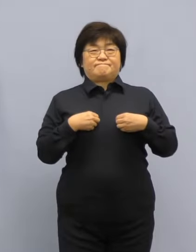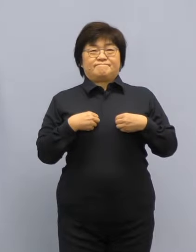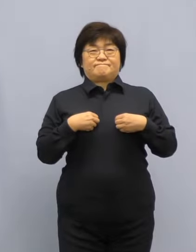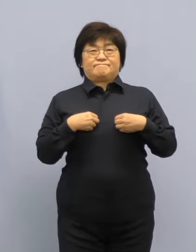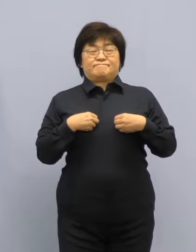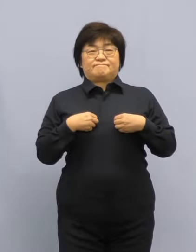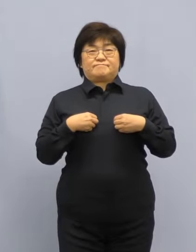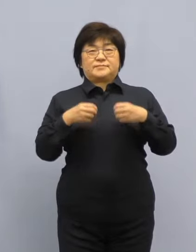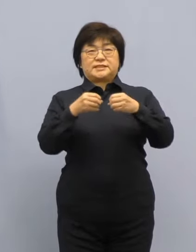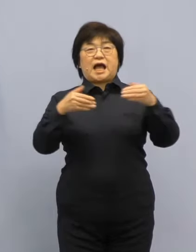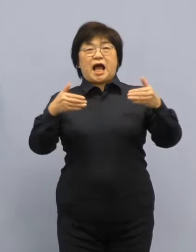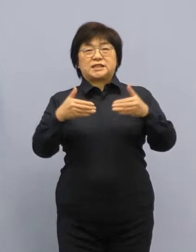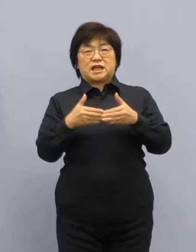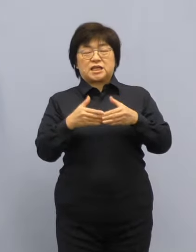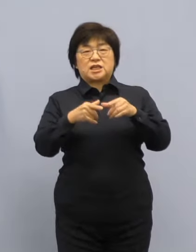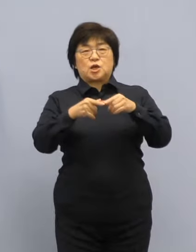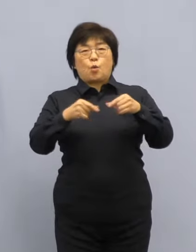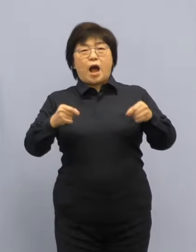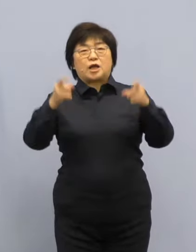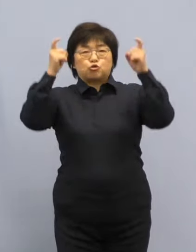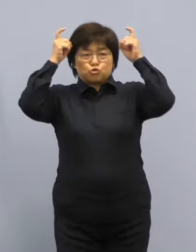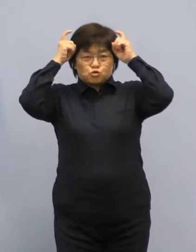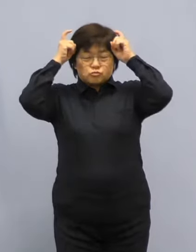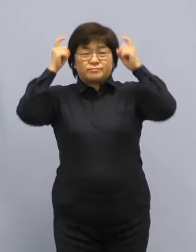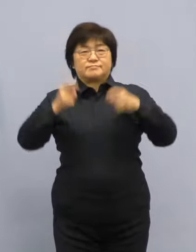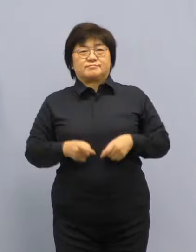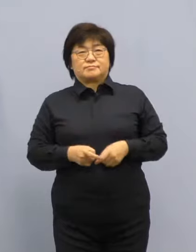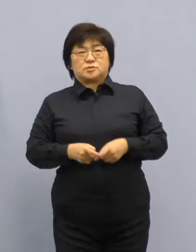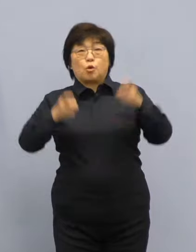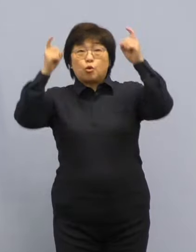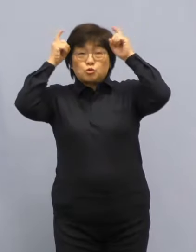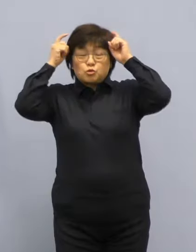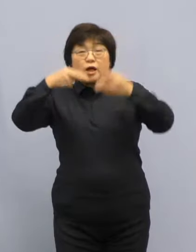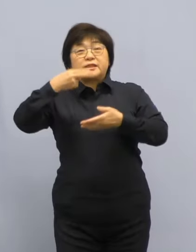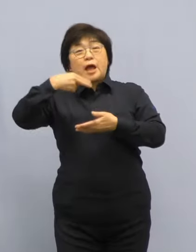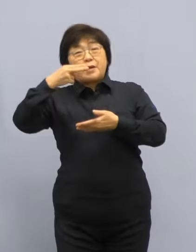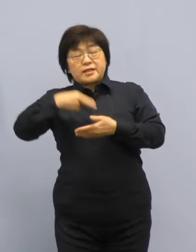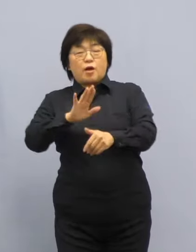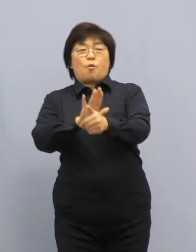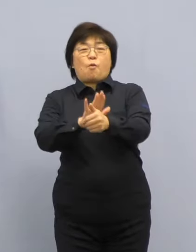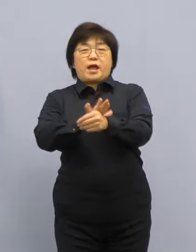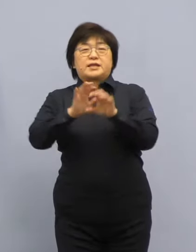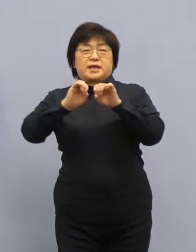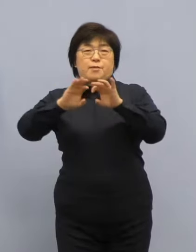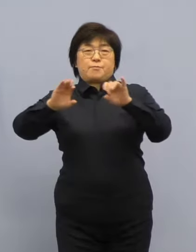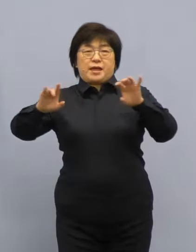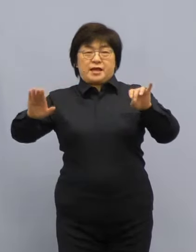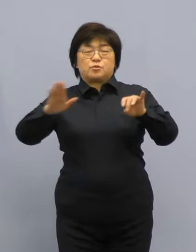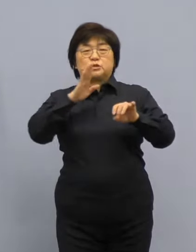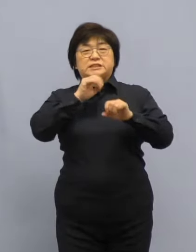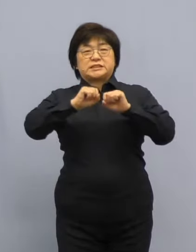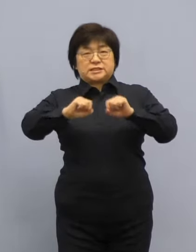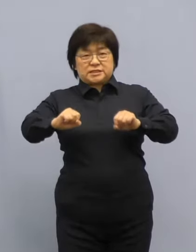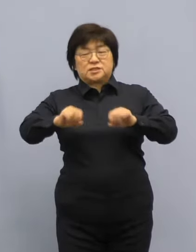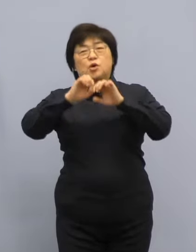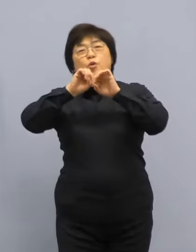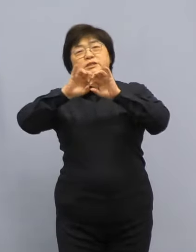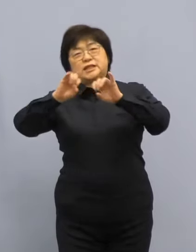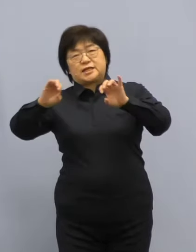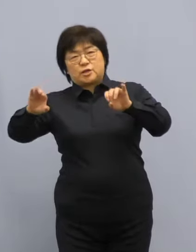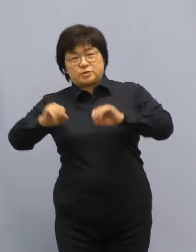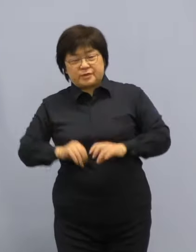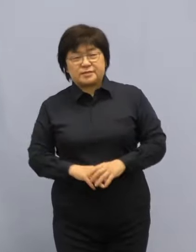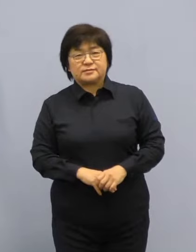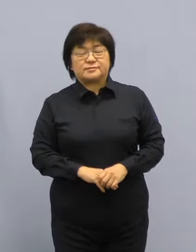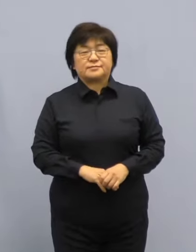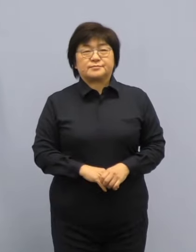、長崎和牛でございます。長崎和牛を食べて応援キャンペーンの実施についてお知らせをさせていただきたいと思います